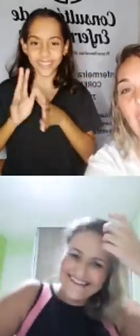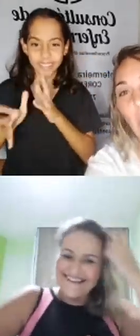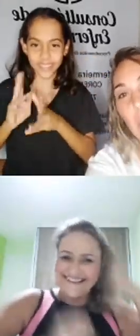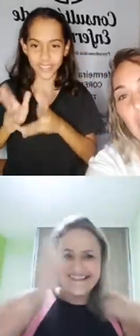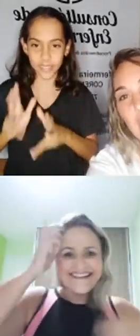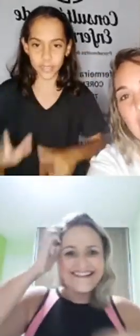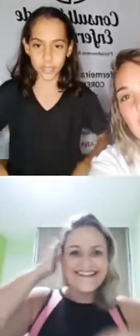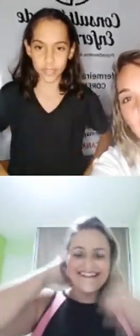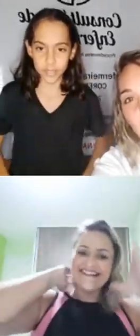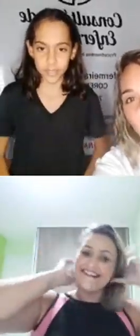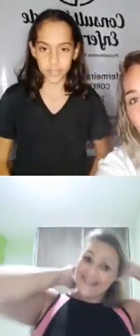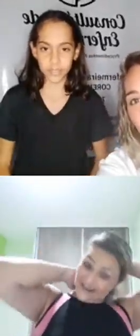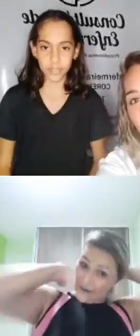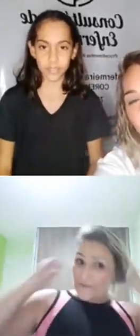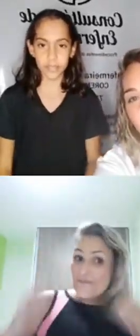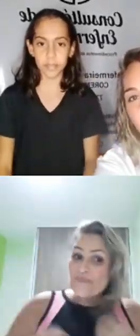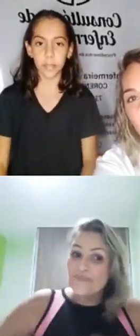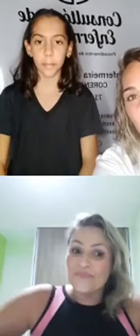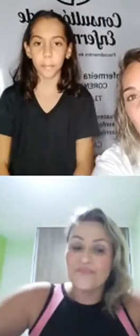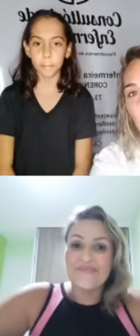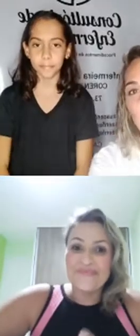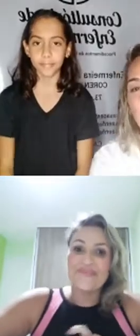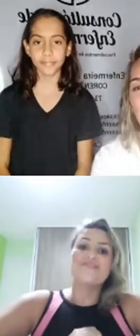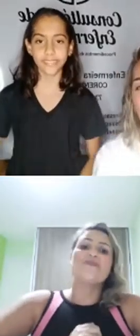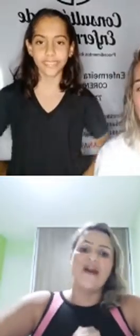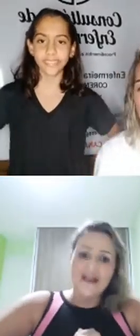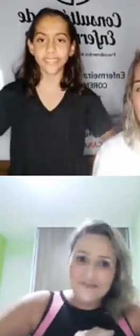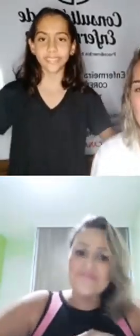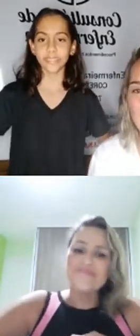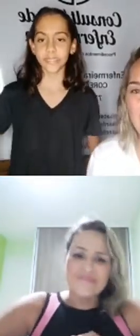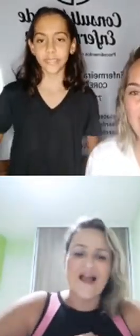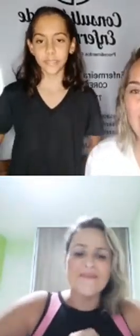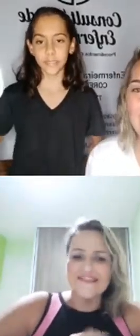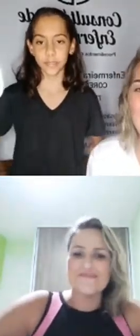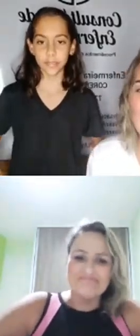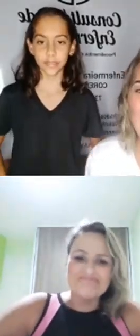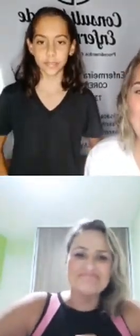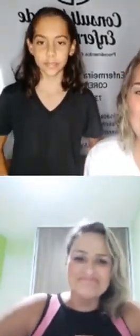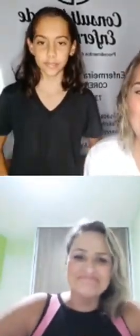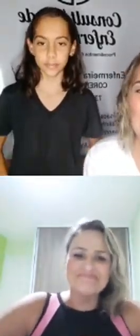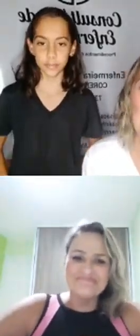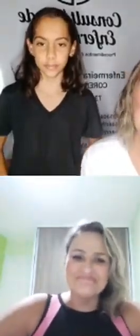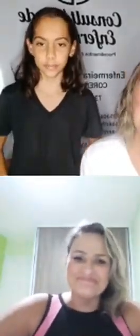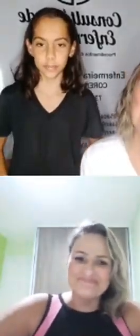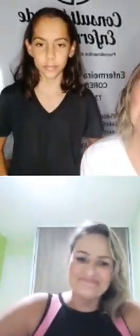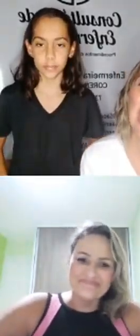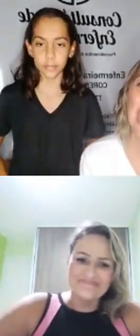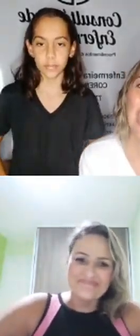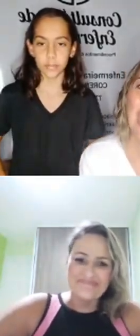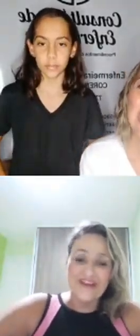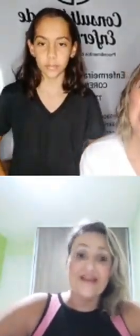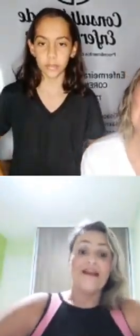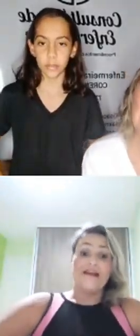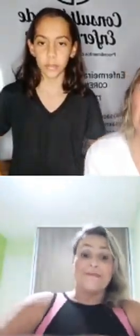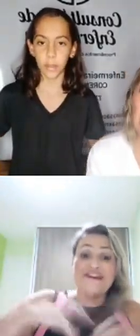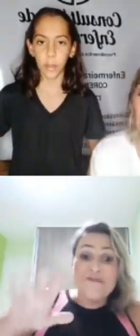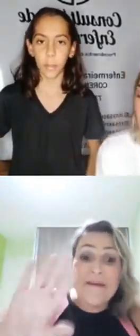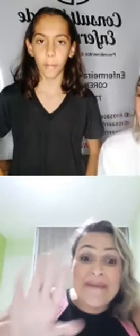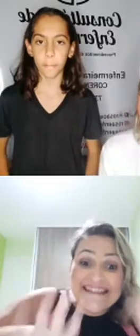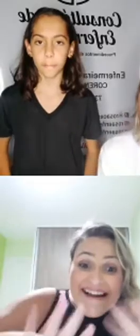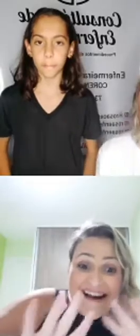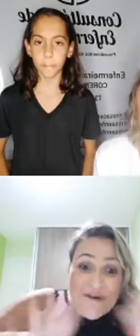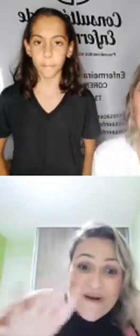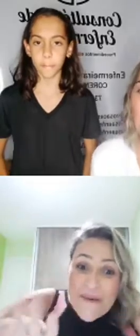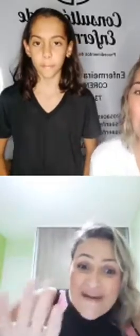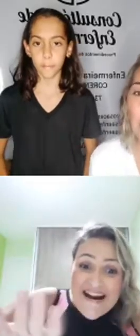Ela tá roubando a cena. Renata disse pra Não é? gente. Tá É mesmo. verdade. Pois é, às vezes eu Beijo para